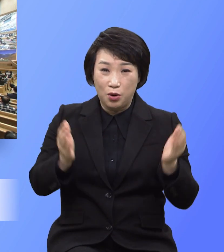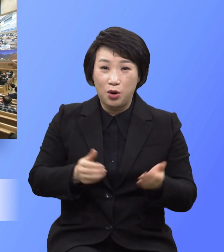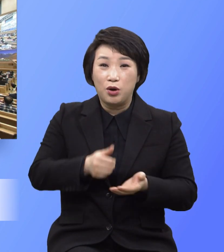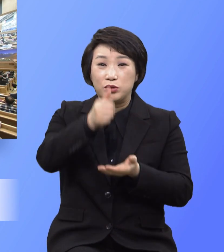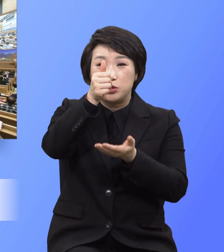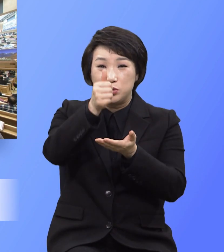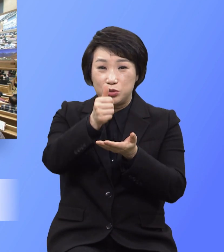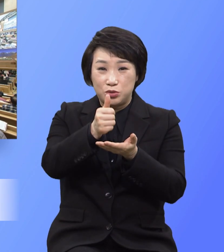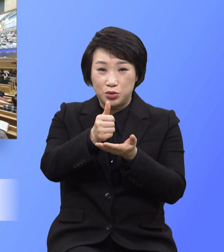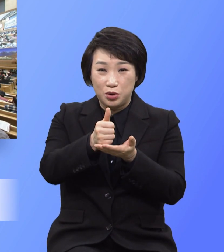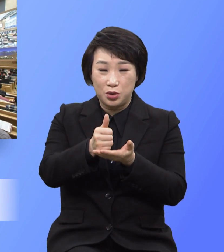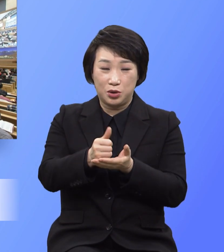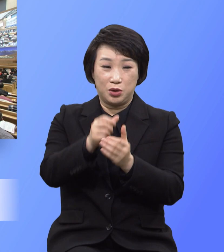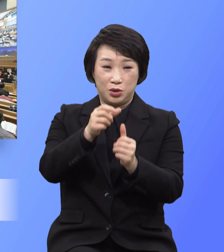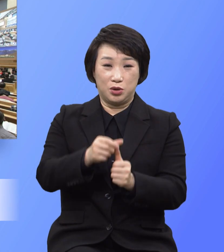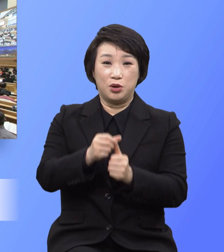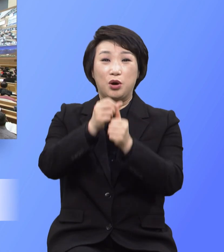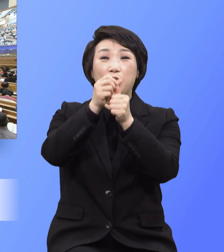내 모든